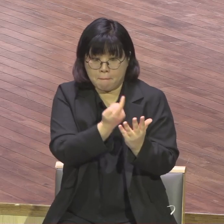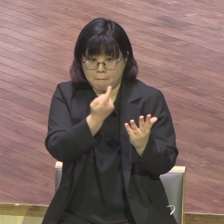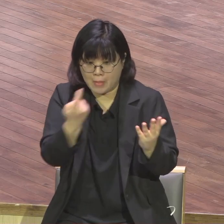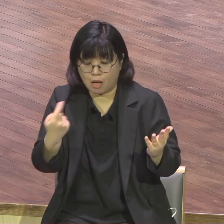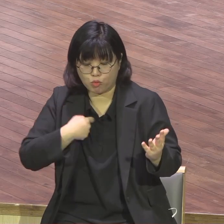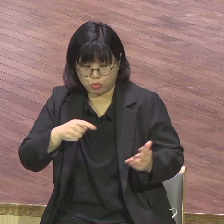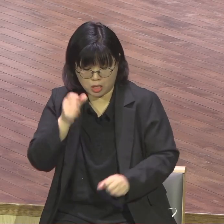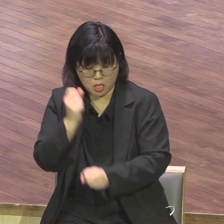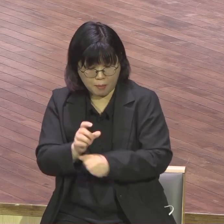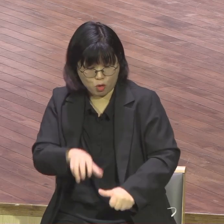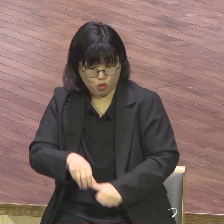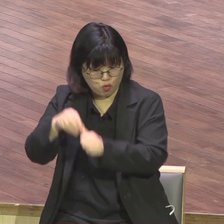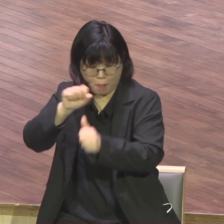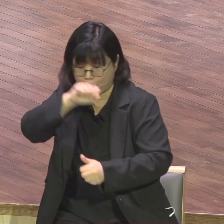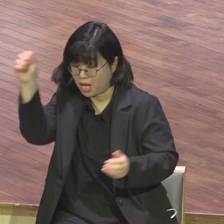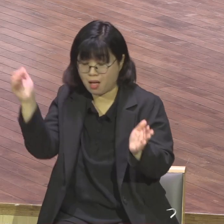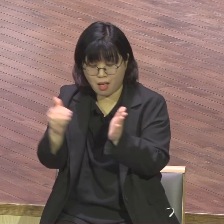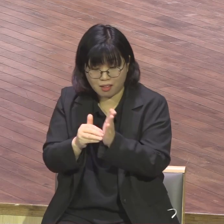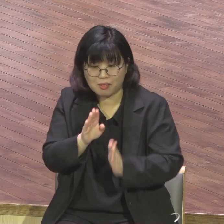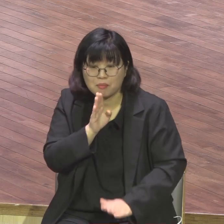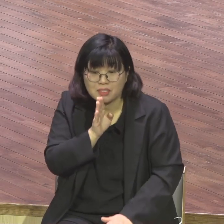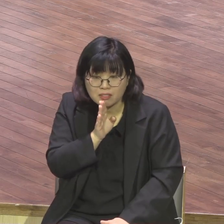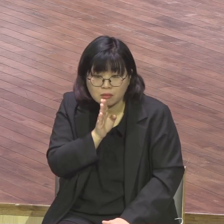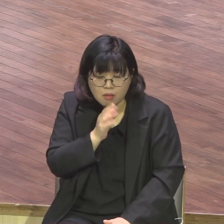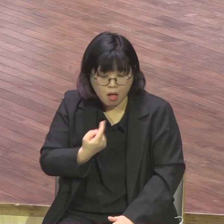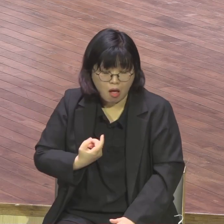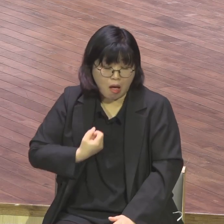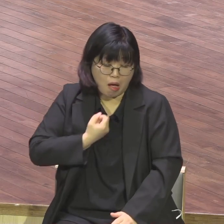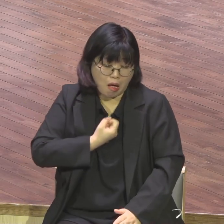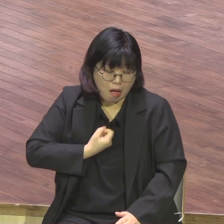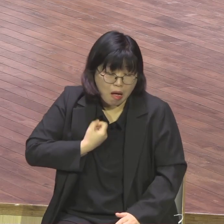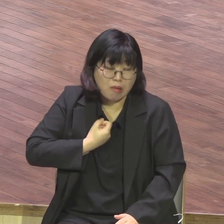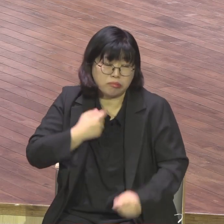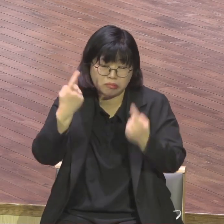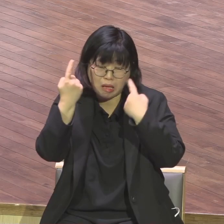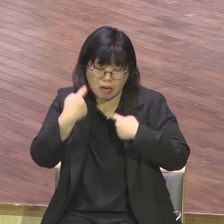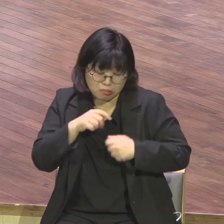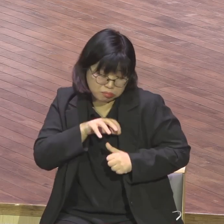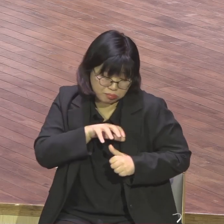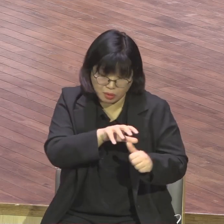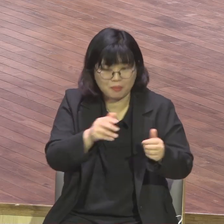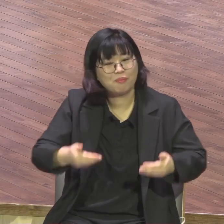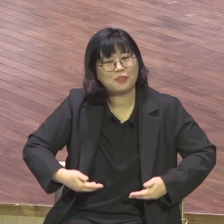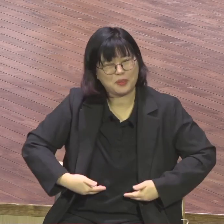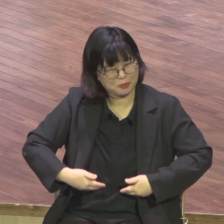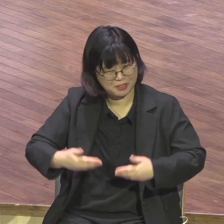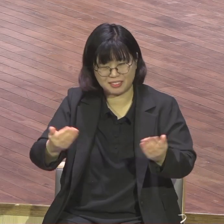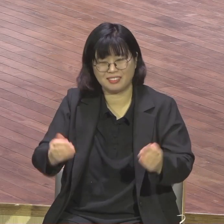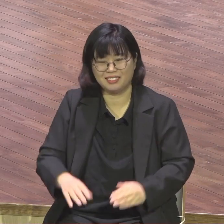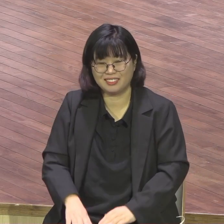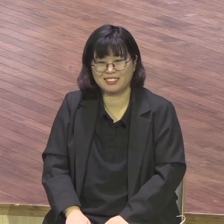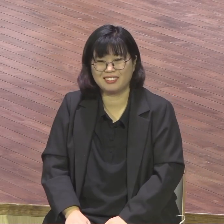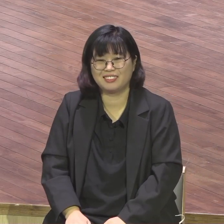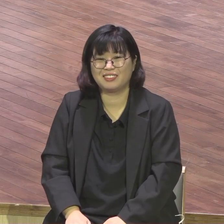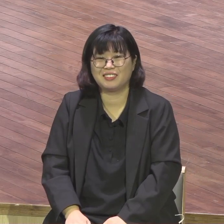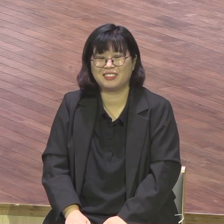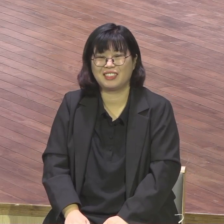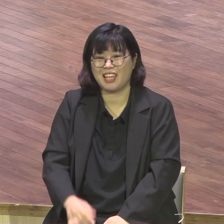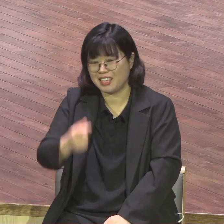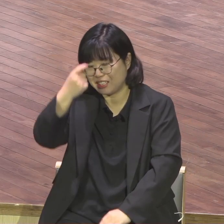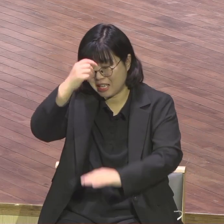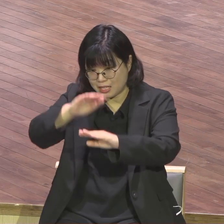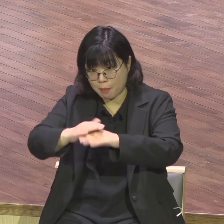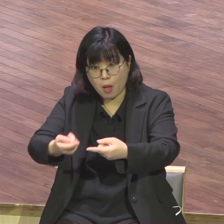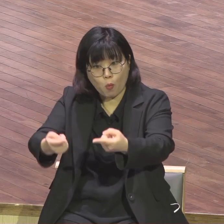아멘. 하나님의 자녀로 이 바쁜 명절날 하나 앞에 예배한다. 끝난 사람들입니다.